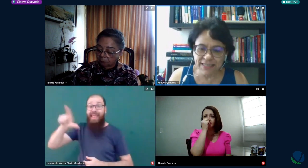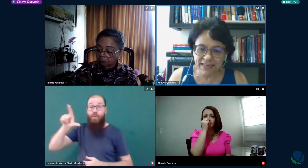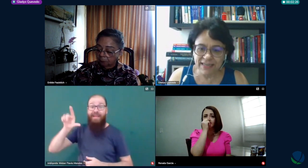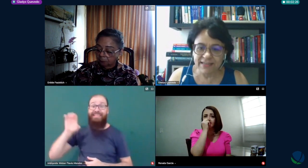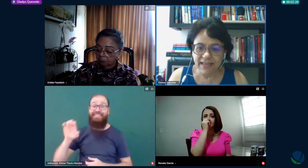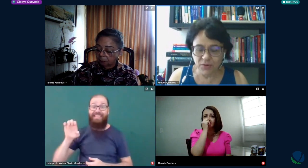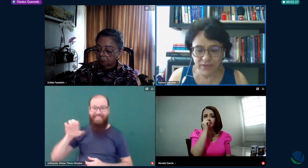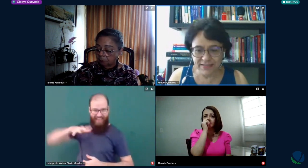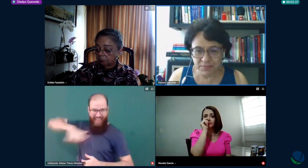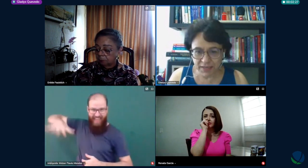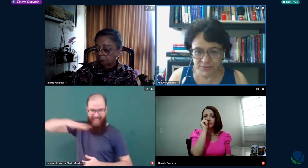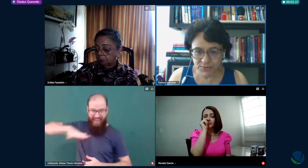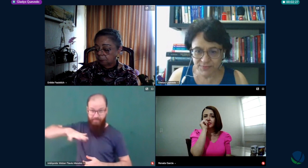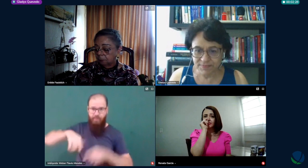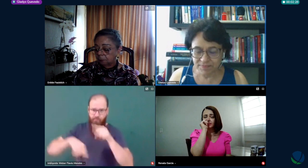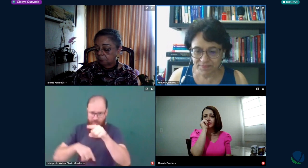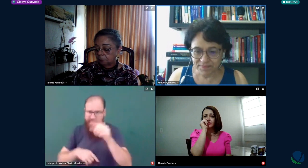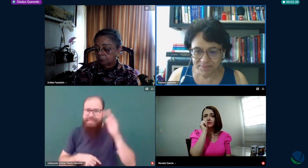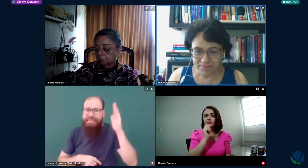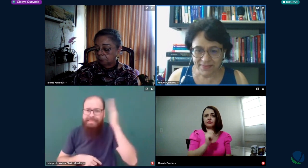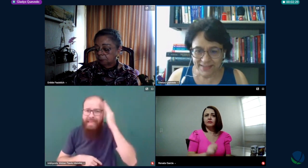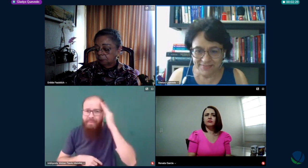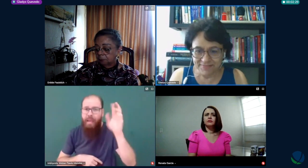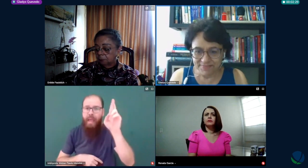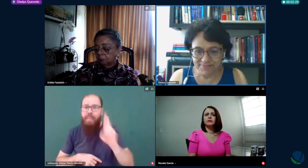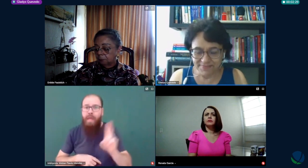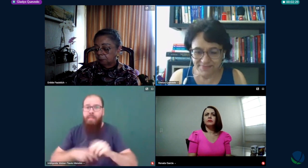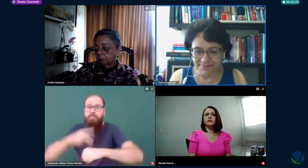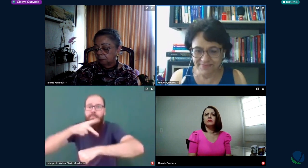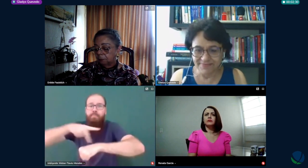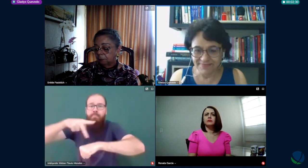se você tem conhecimento.